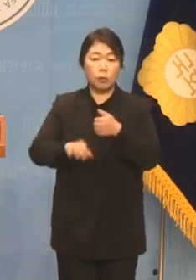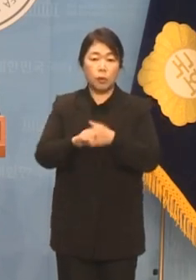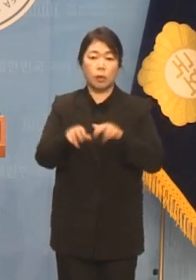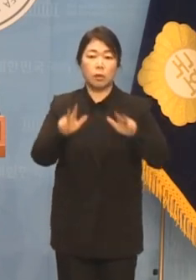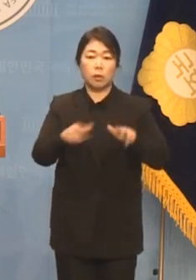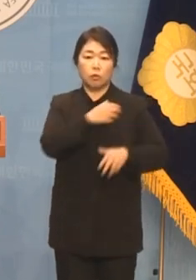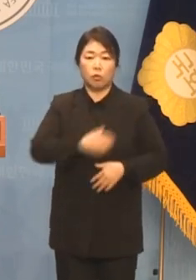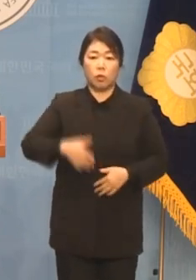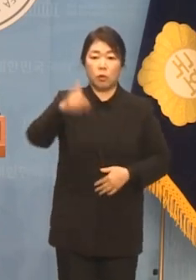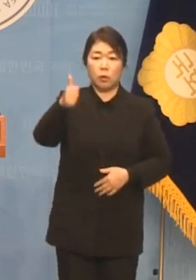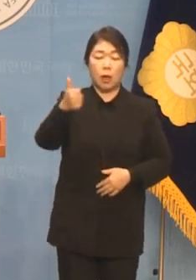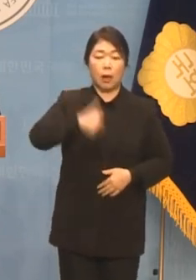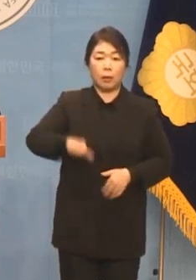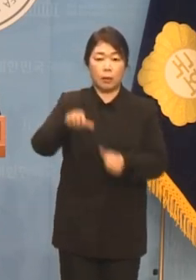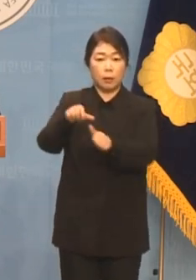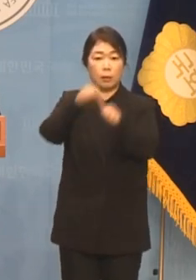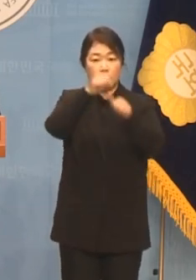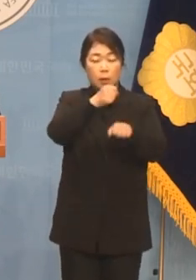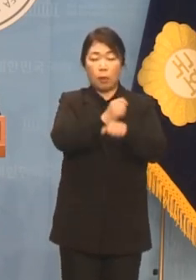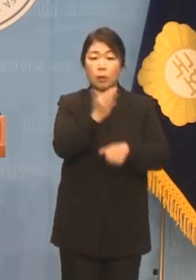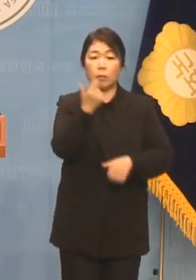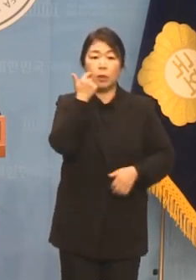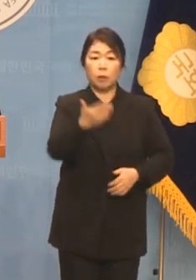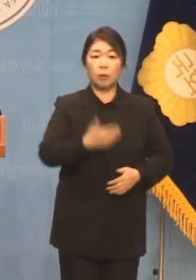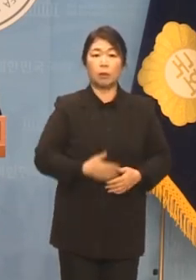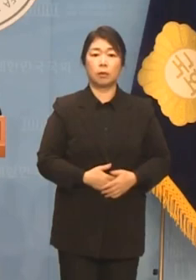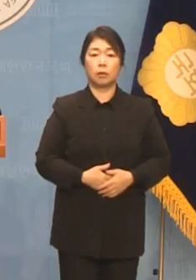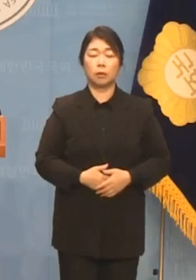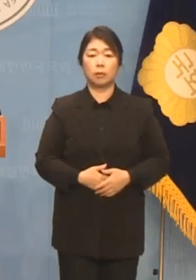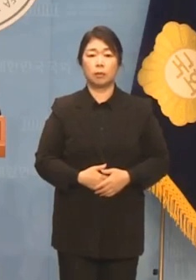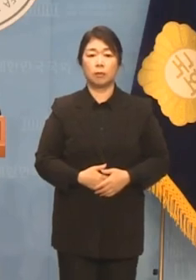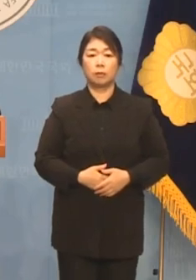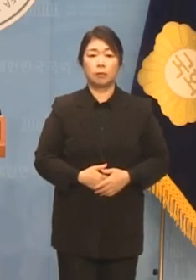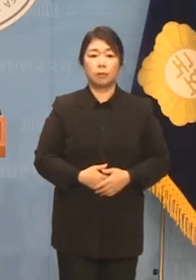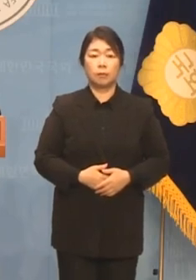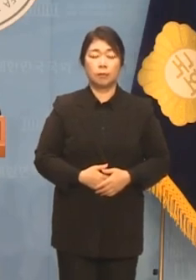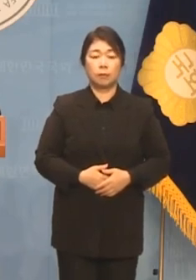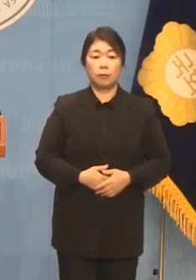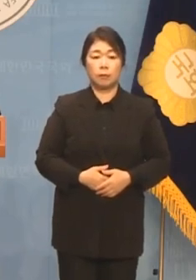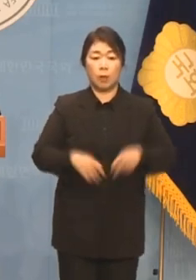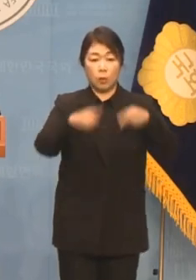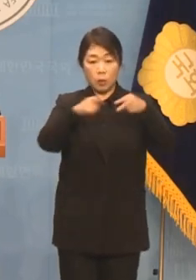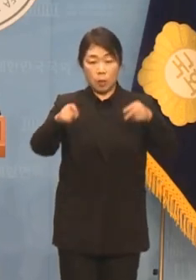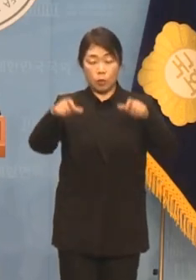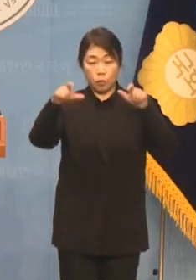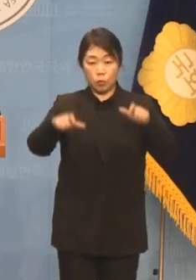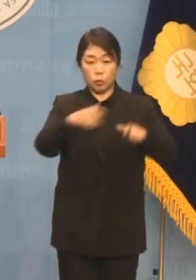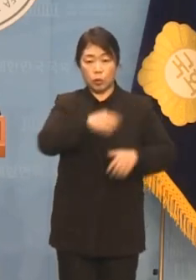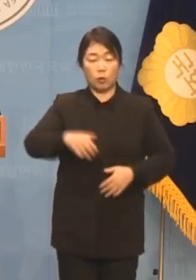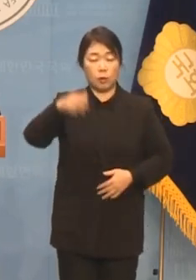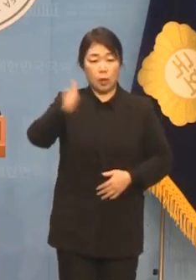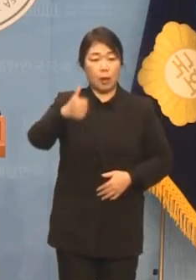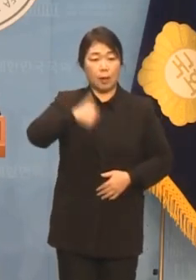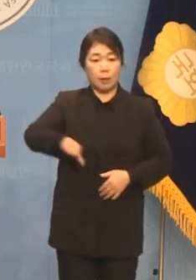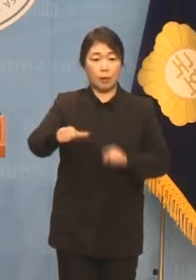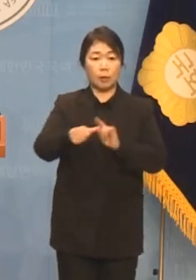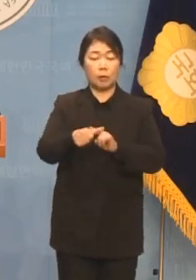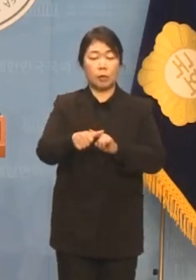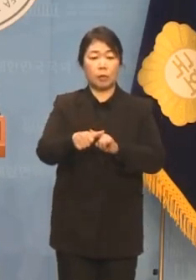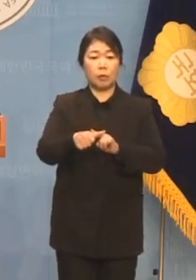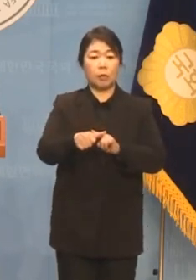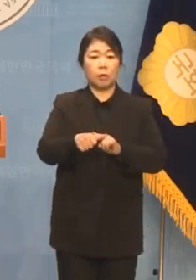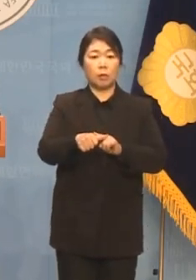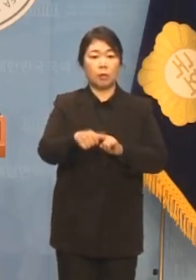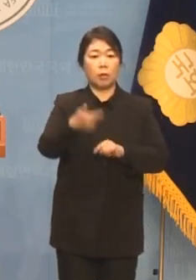구청장의 아들을 채용해야 합니까 이성 서대문구 구청장 의 아들이 서대문구 가배